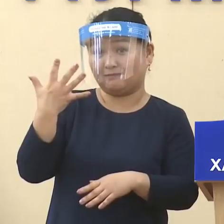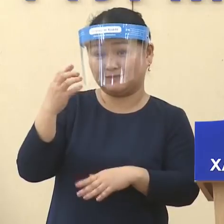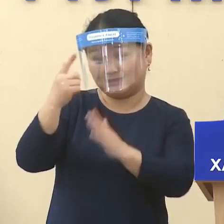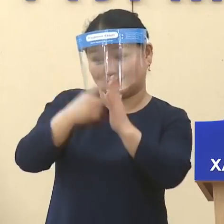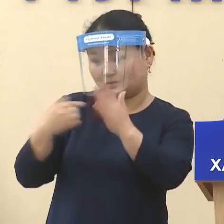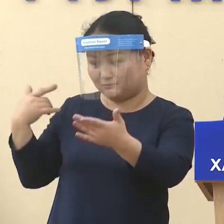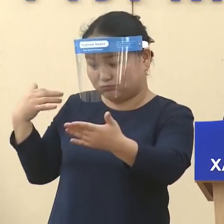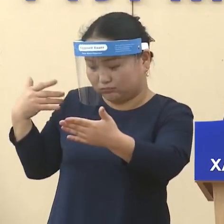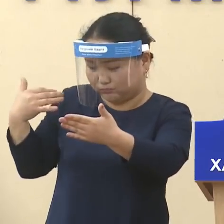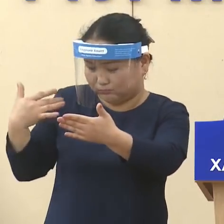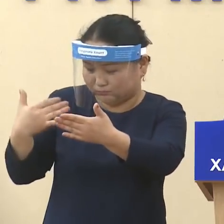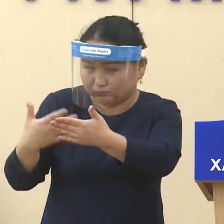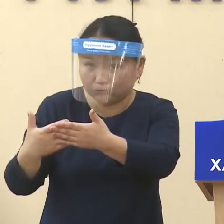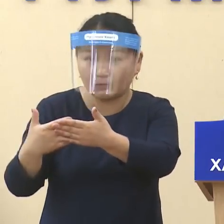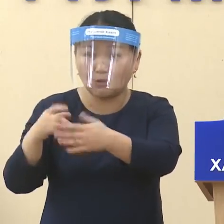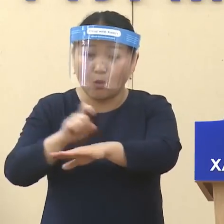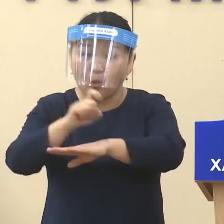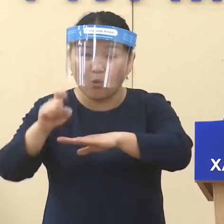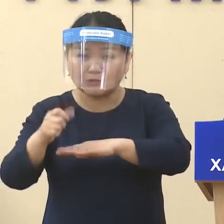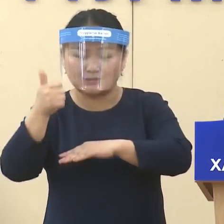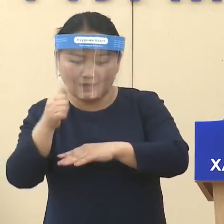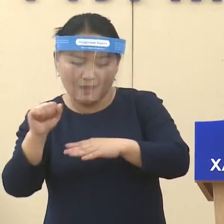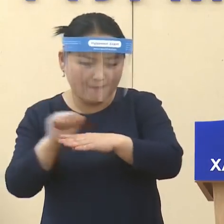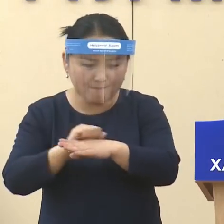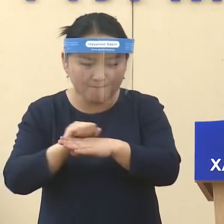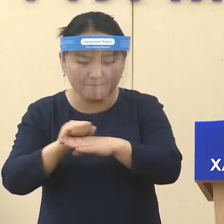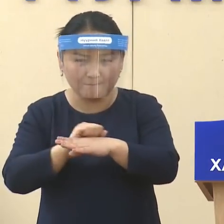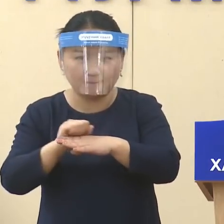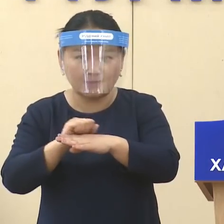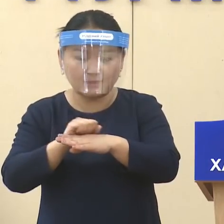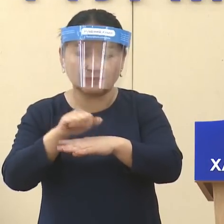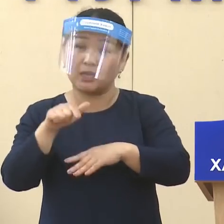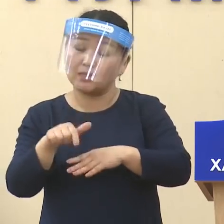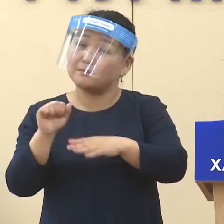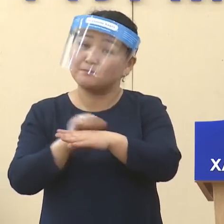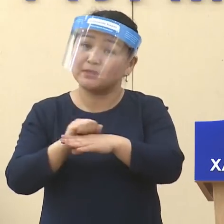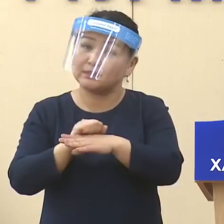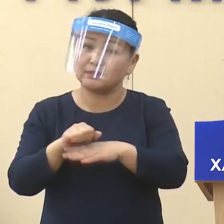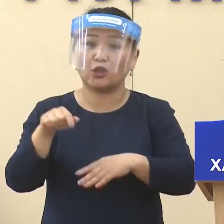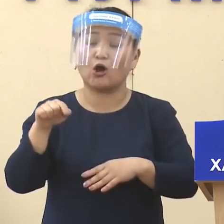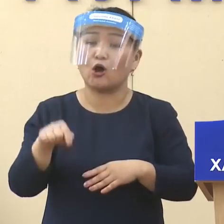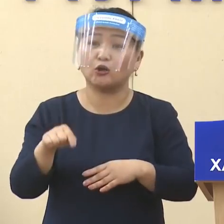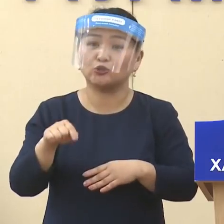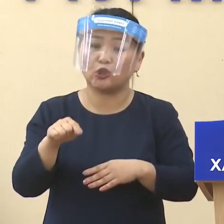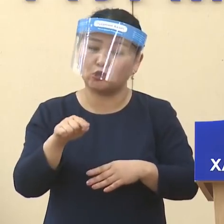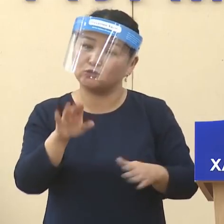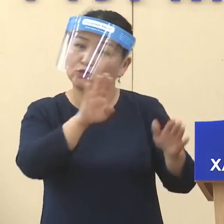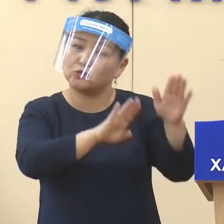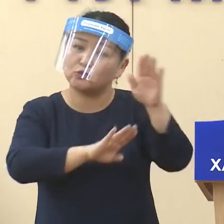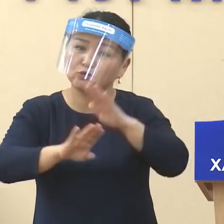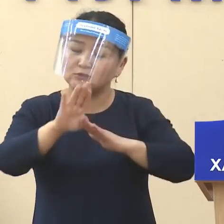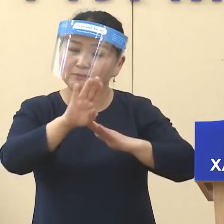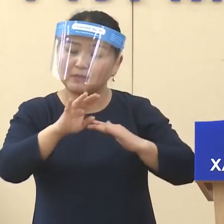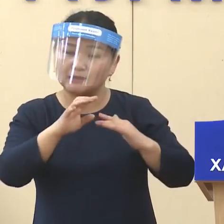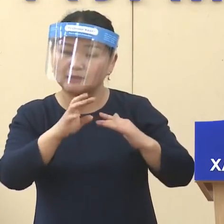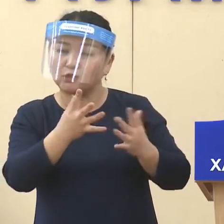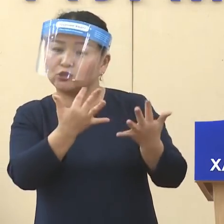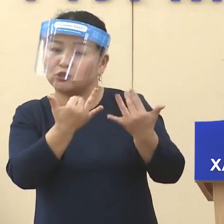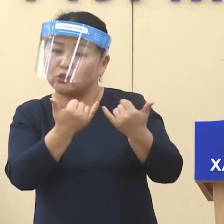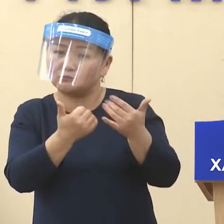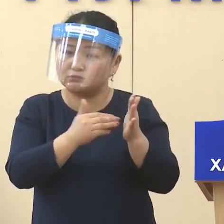учраас бид нар бол сайн бэлдсэн. А мөн энэ бэлтгэл бол яг одоо нөхцөл байдлаа